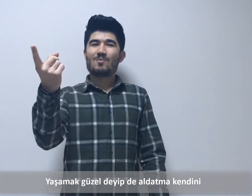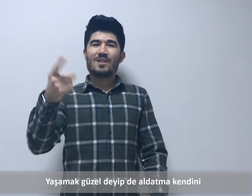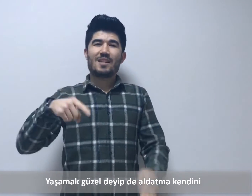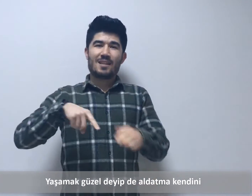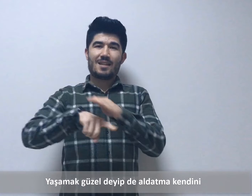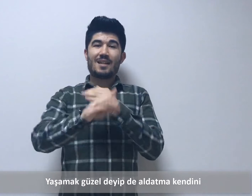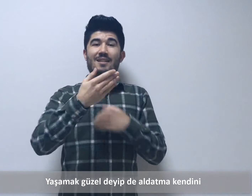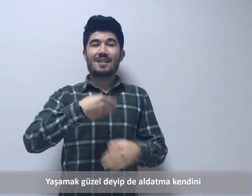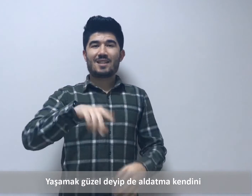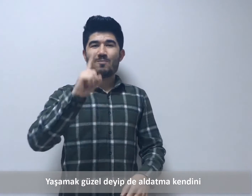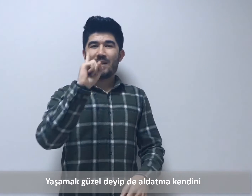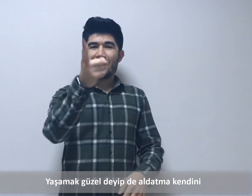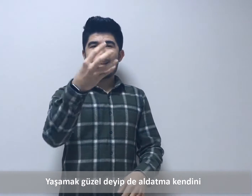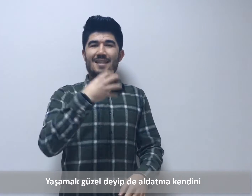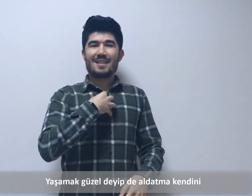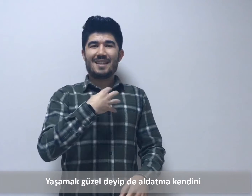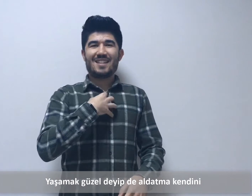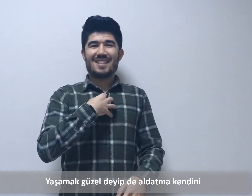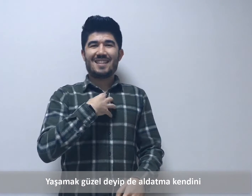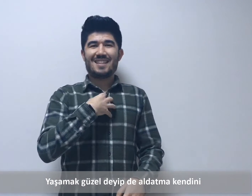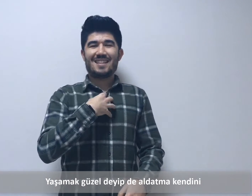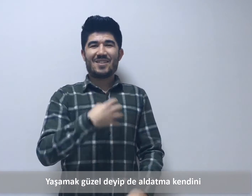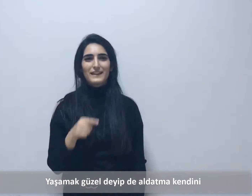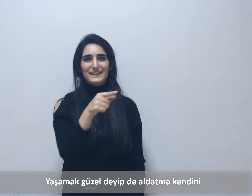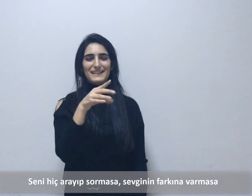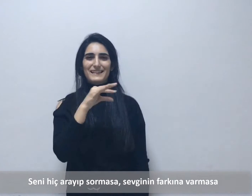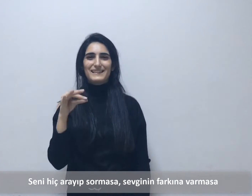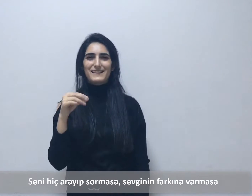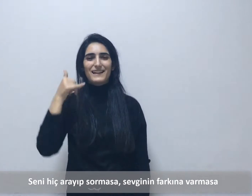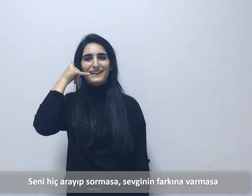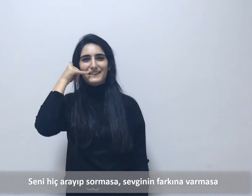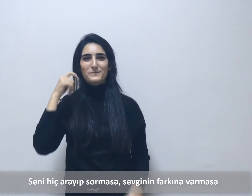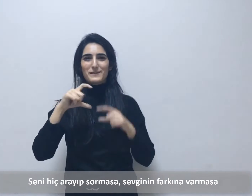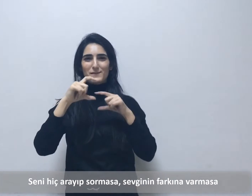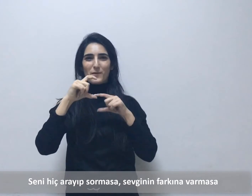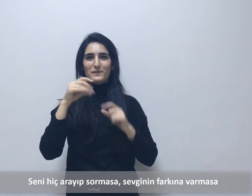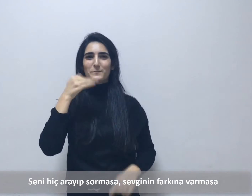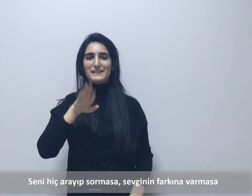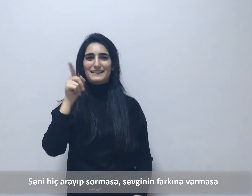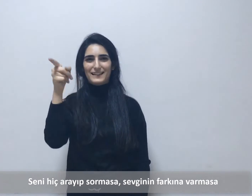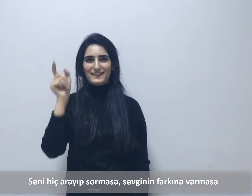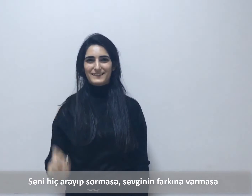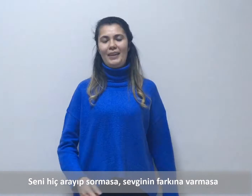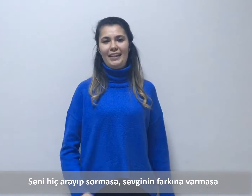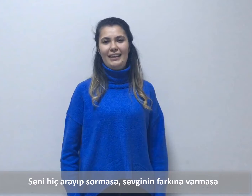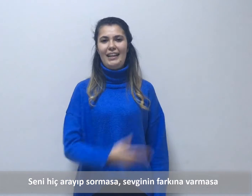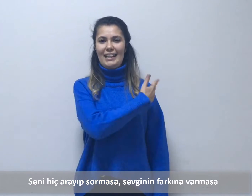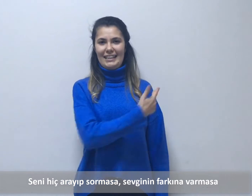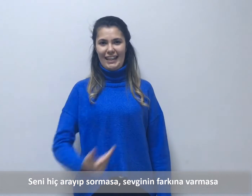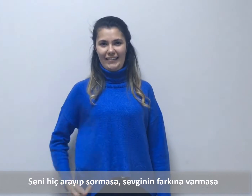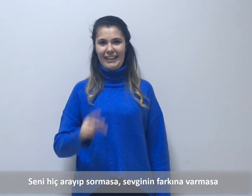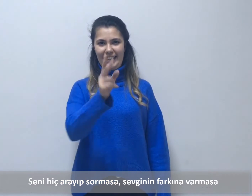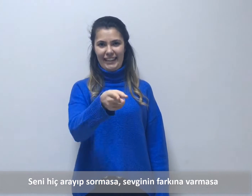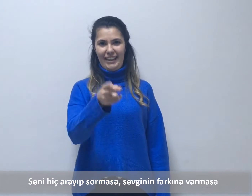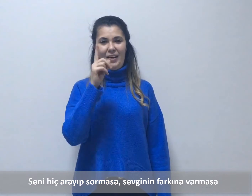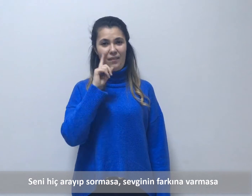de aldatmak kendini Seni hiç arayıp sormasa Sevginin farkına